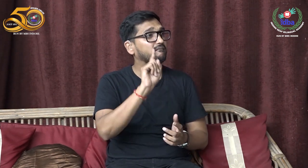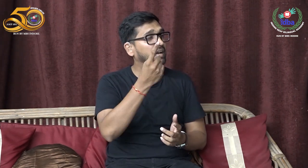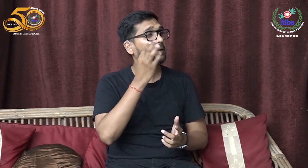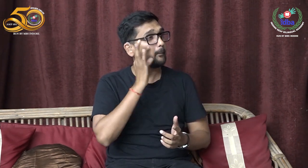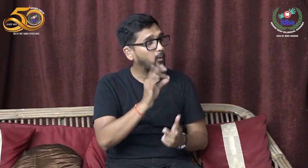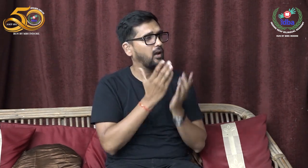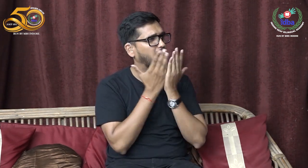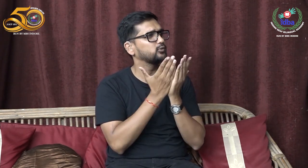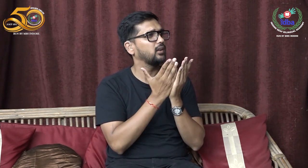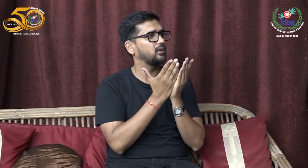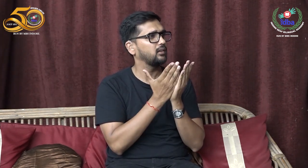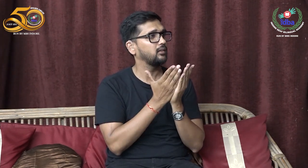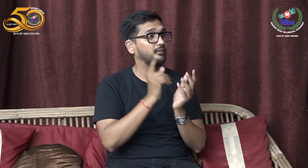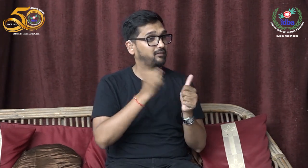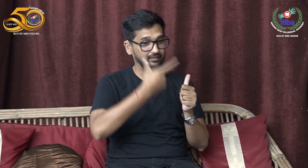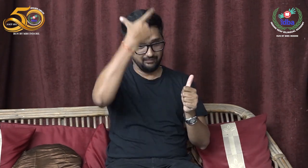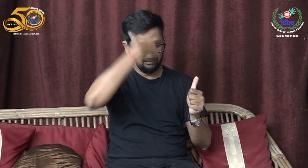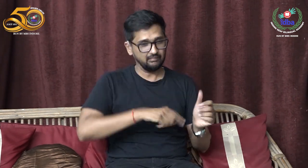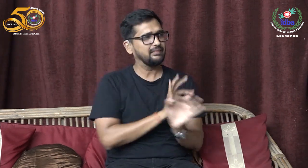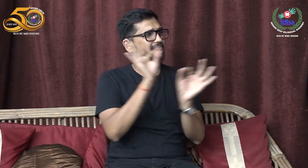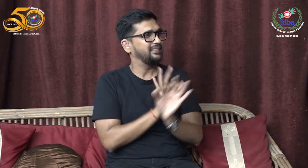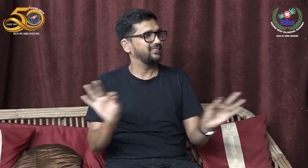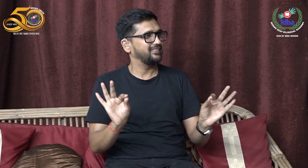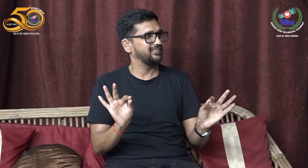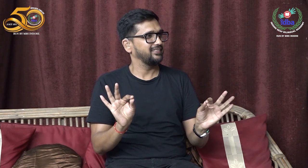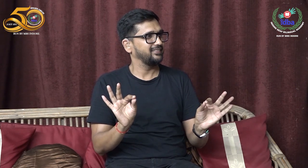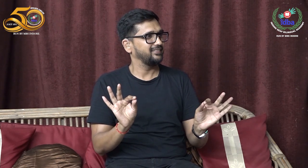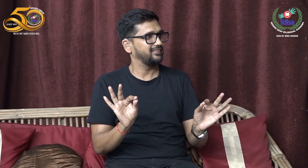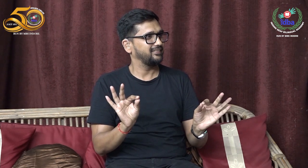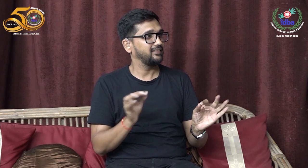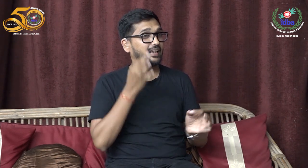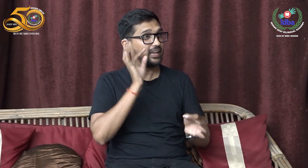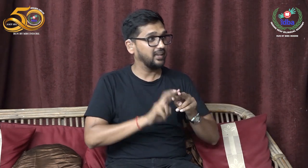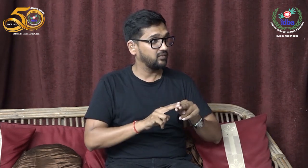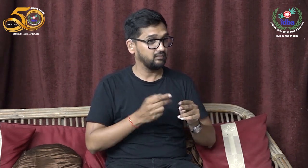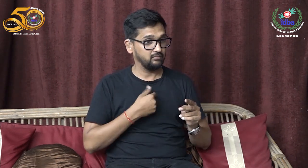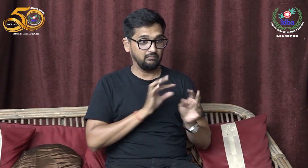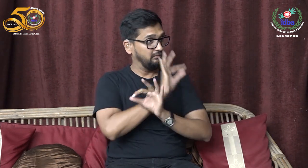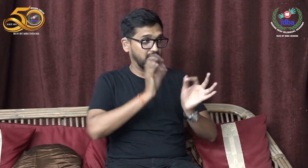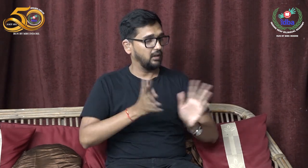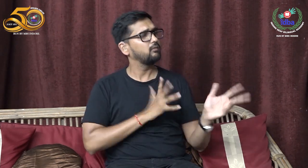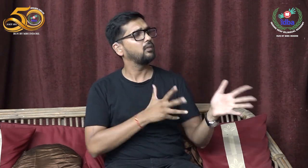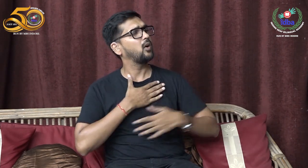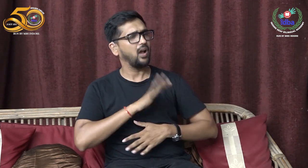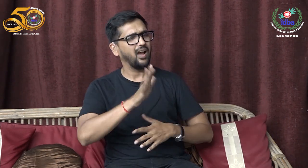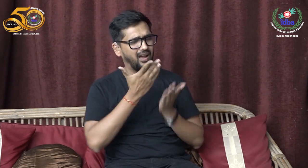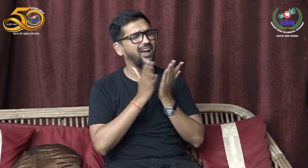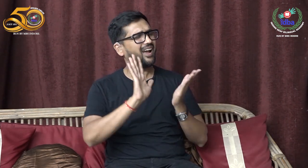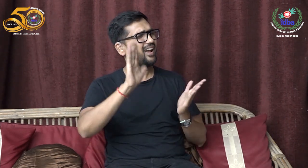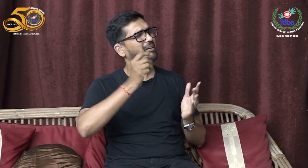मना नहीं कर रहा, बिल्कुल आप अपनी लाइफ एंजॉय कीजिए, पर पढ़ाई को भी छोड़ना नहीं ज़रूरी है। है, पढ़ाई भी करना चाहिए। अपने अगर आप आप को पढ़ाई ready रखना नहीं, है। बातें करेंगे हमेशा, अरे